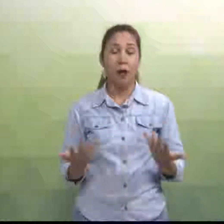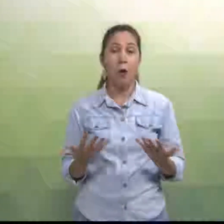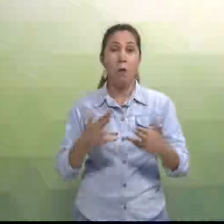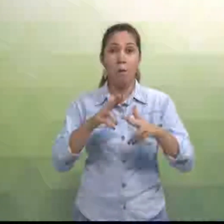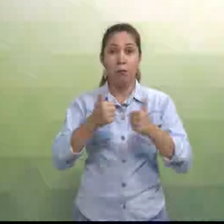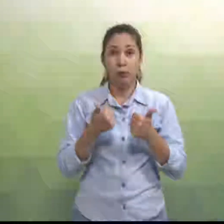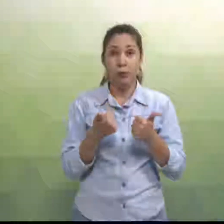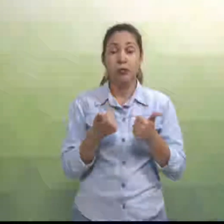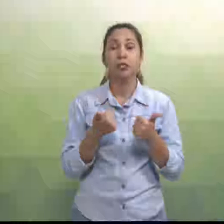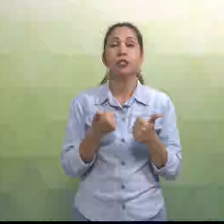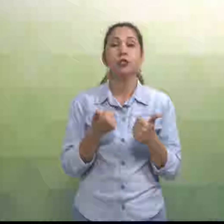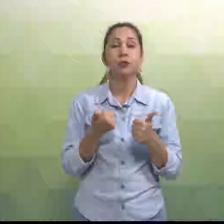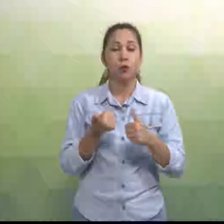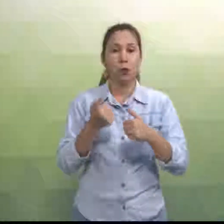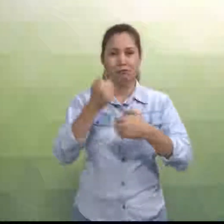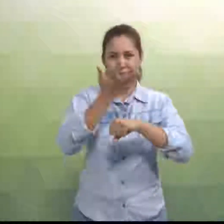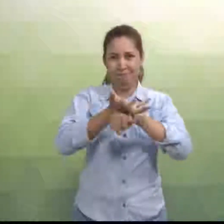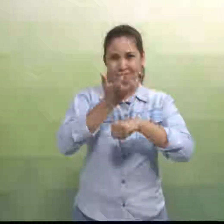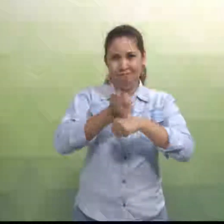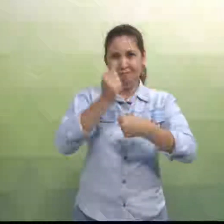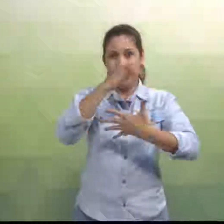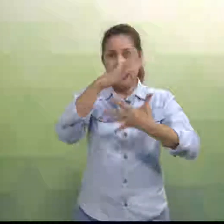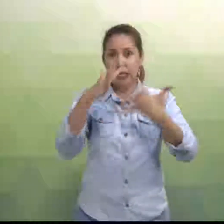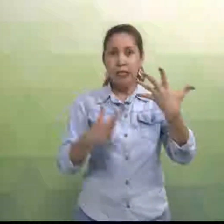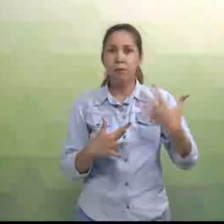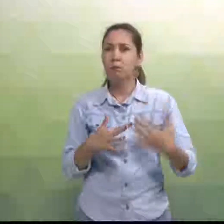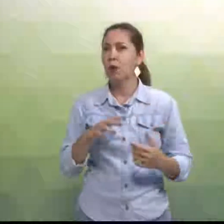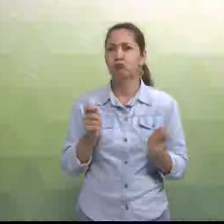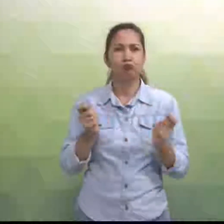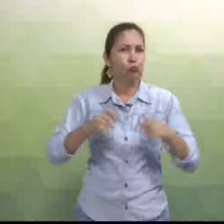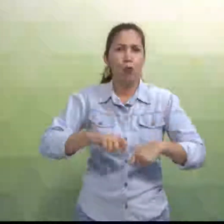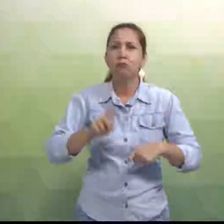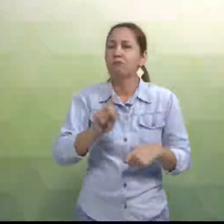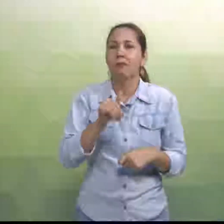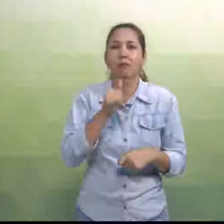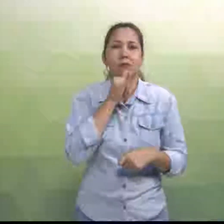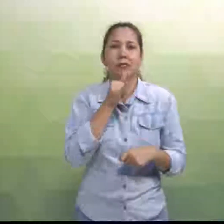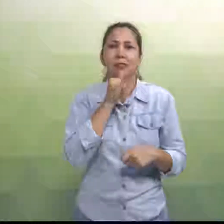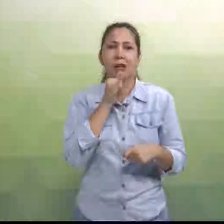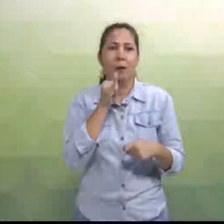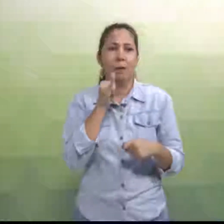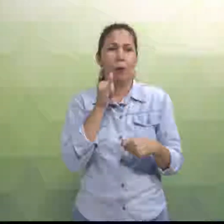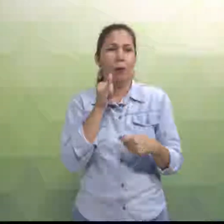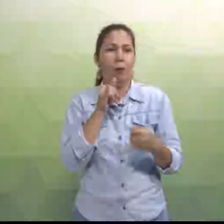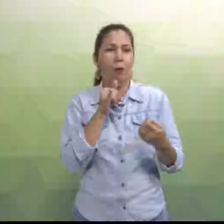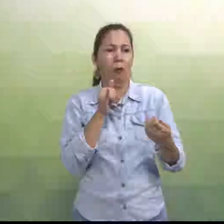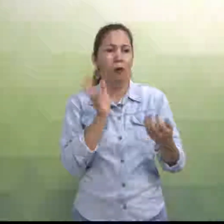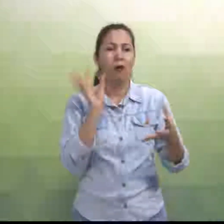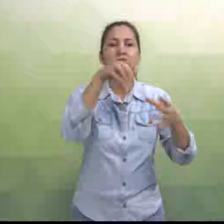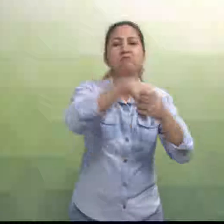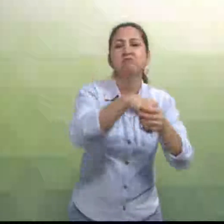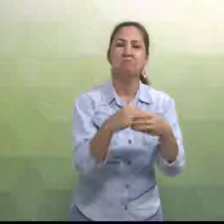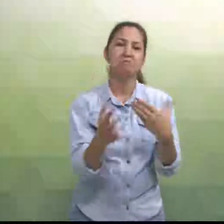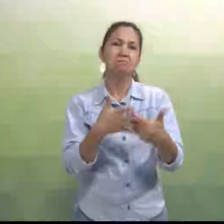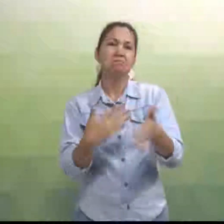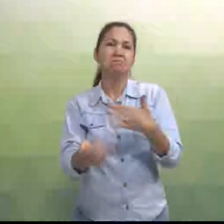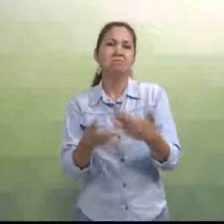Por isso, a disciplina de língua brasileira de sinais, ela não pode, por exemplo, ser